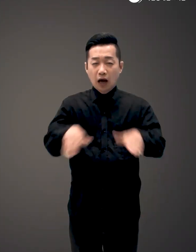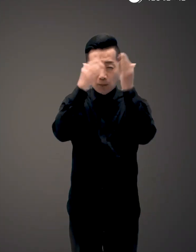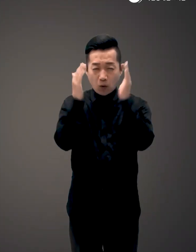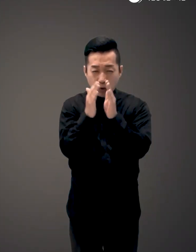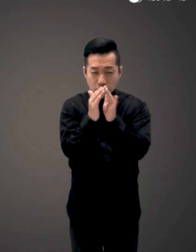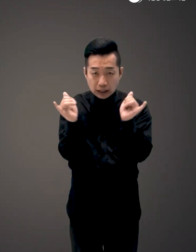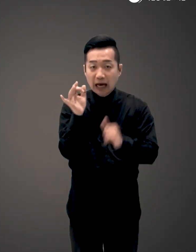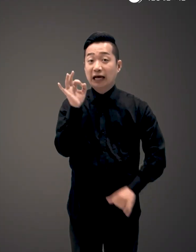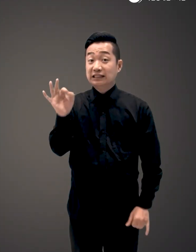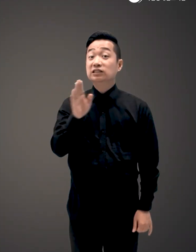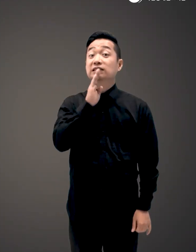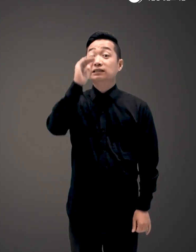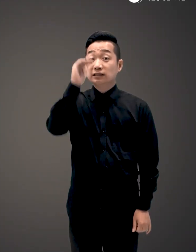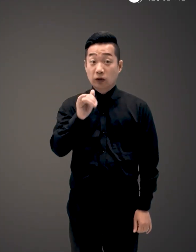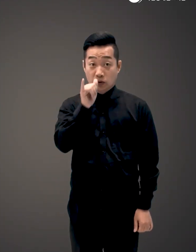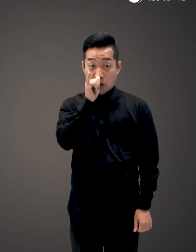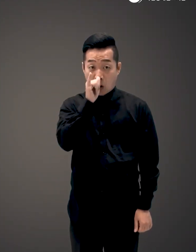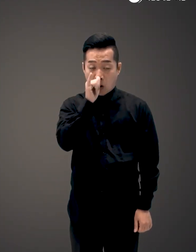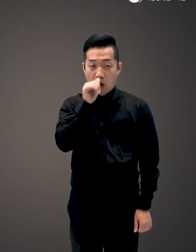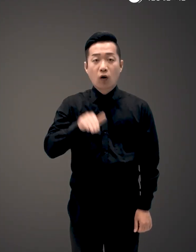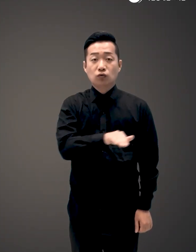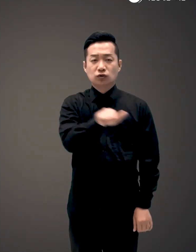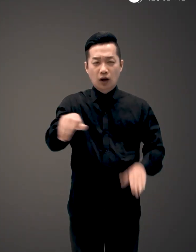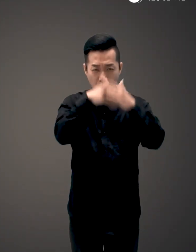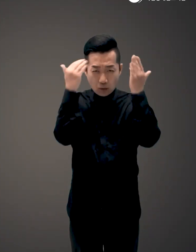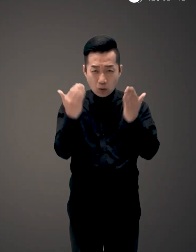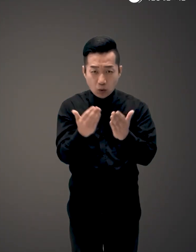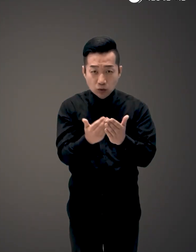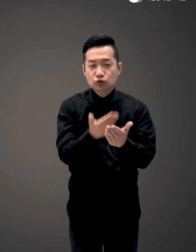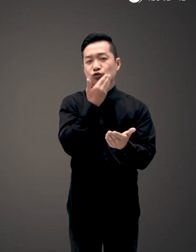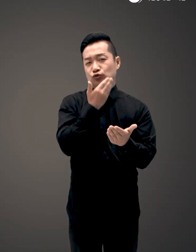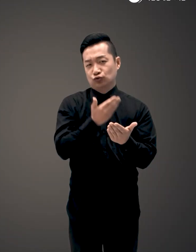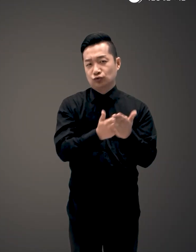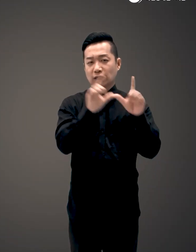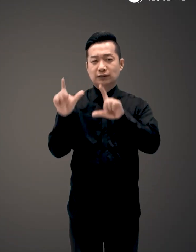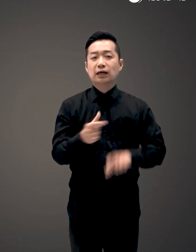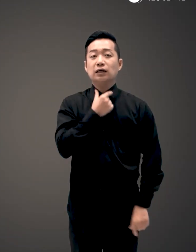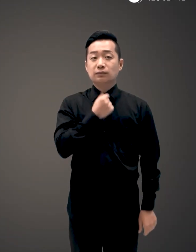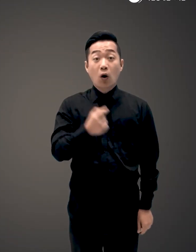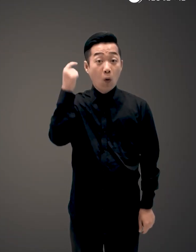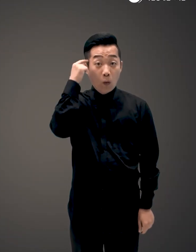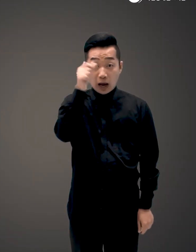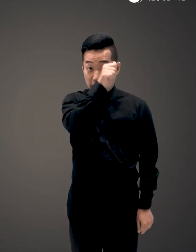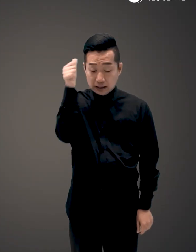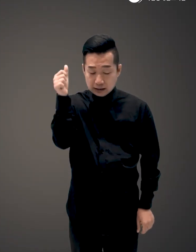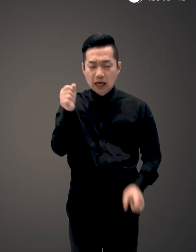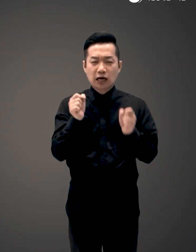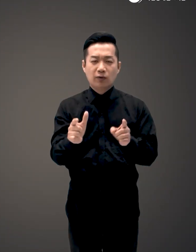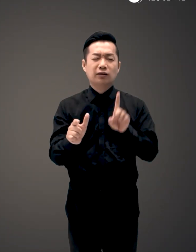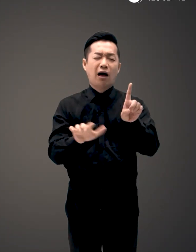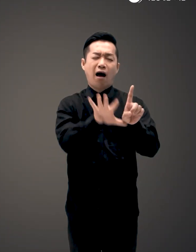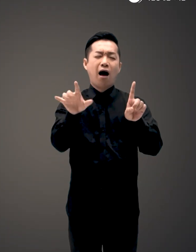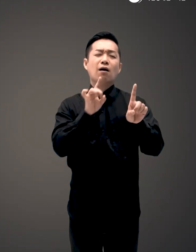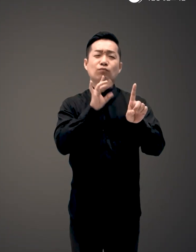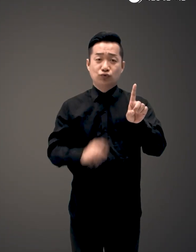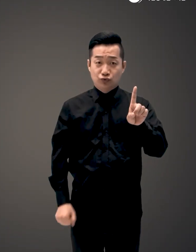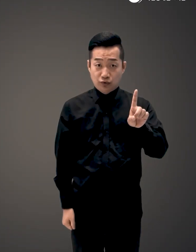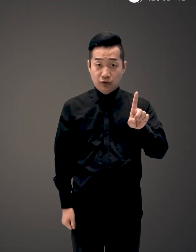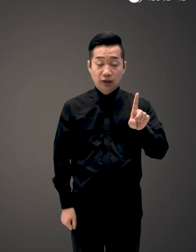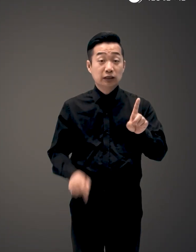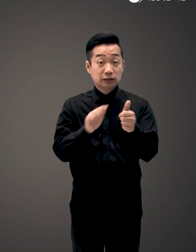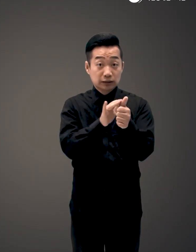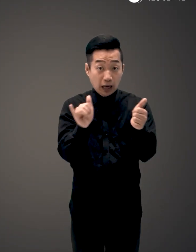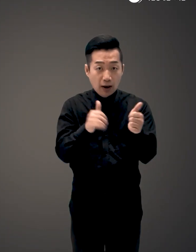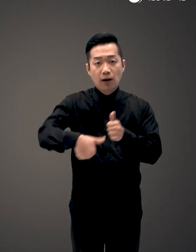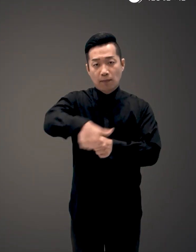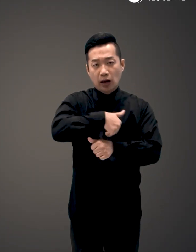There is a truth that unites us. We all want to live a life that mattered, and we only get one chance at it. It doesn't matter your background,